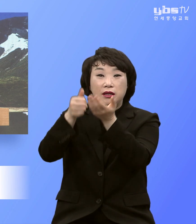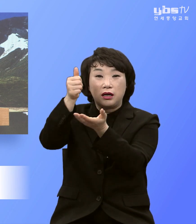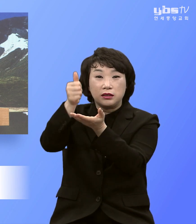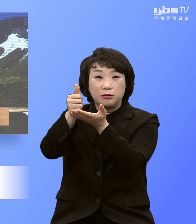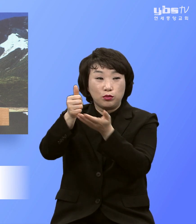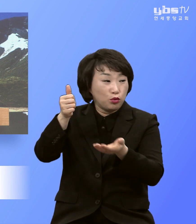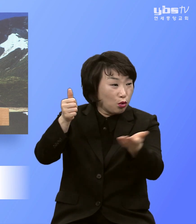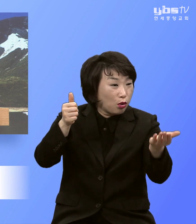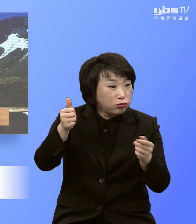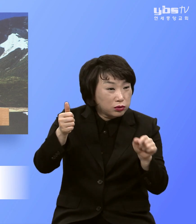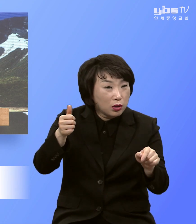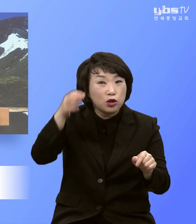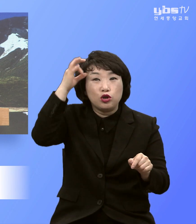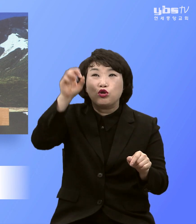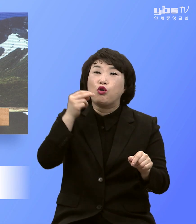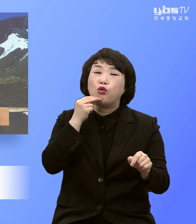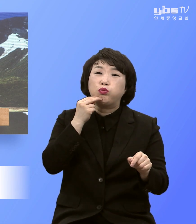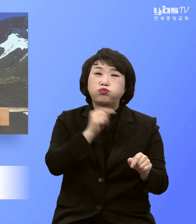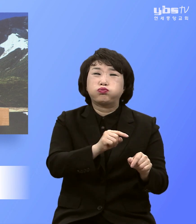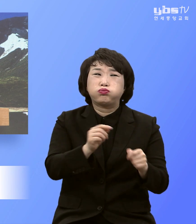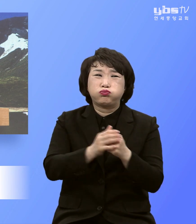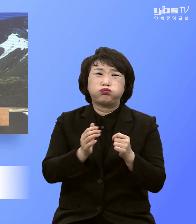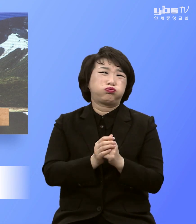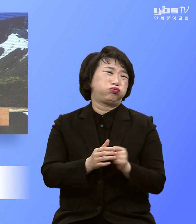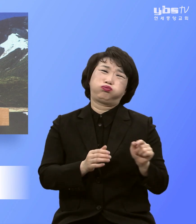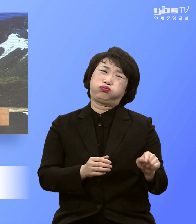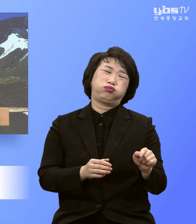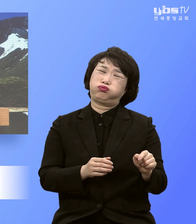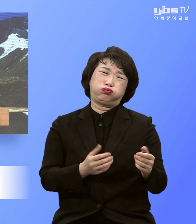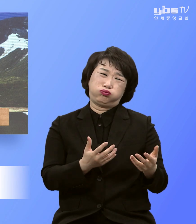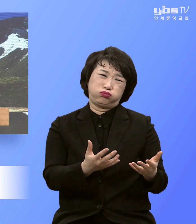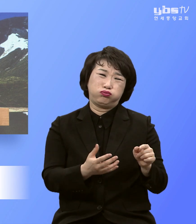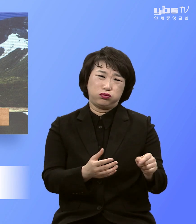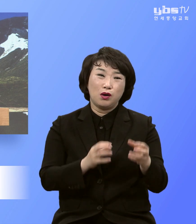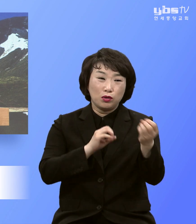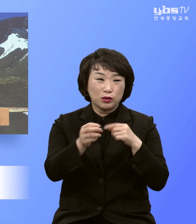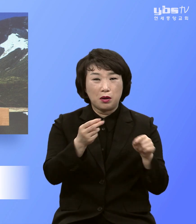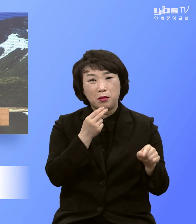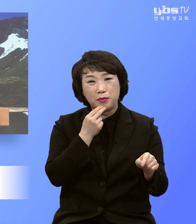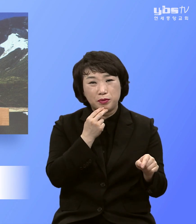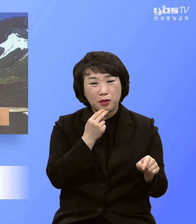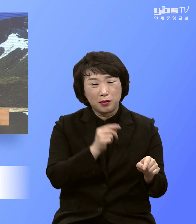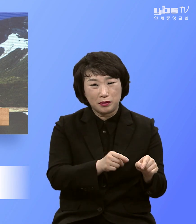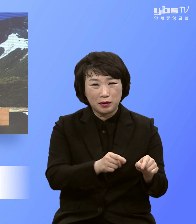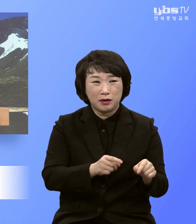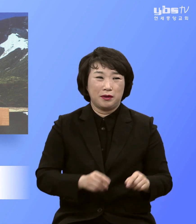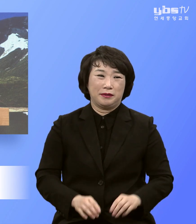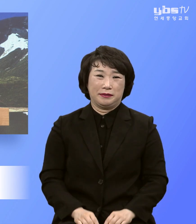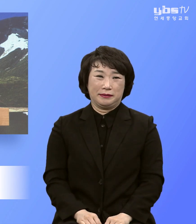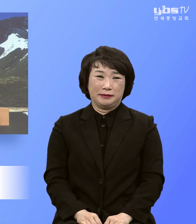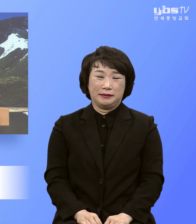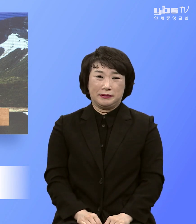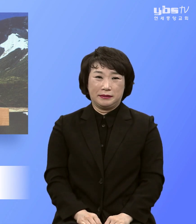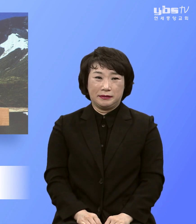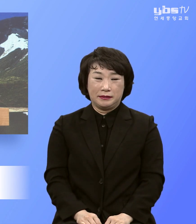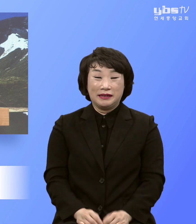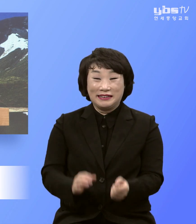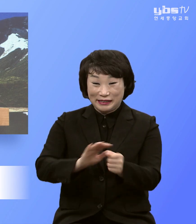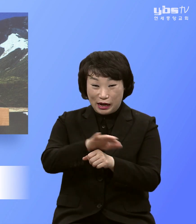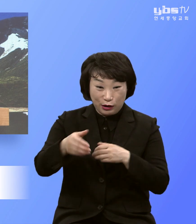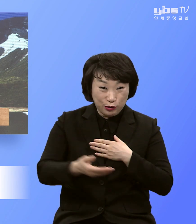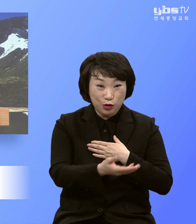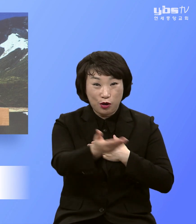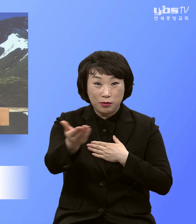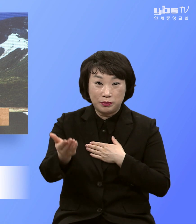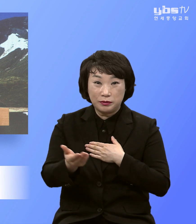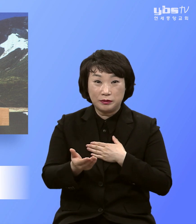하나님을 인정하지 않기 때문에 그런 역사가 일어나는 것입니다. 사랑하는